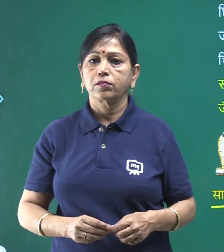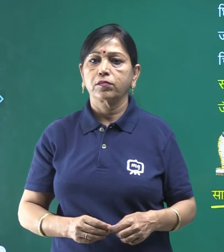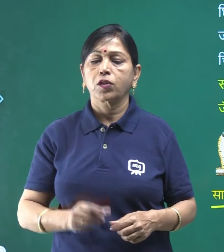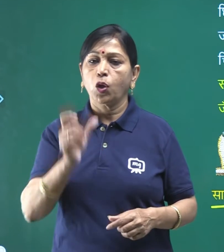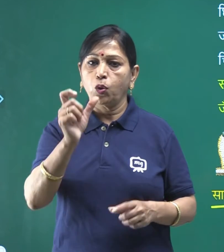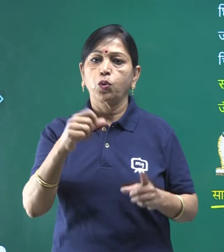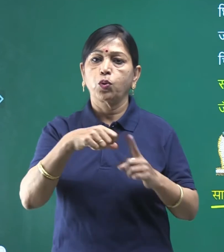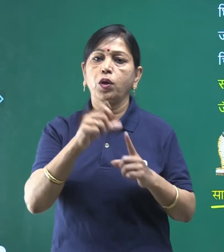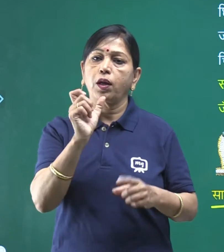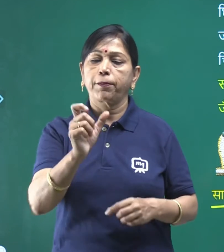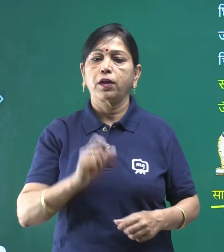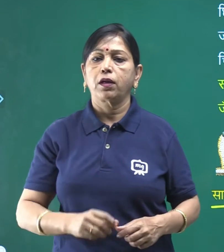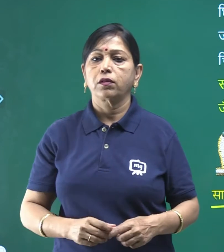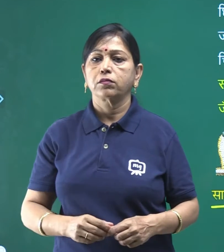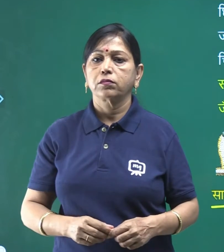यूप्लेक्टेला,